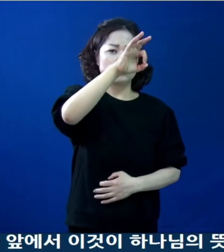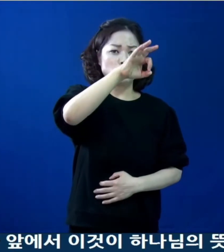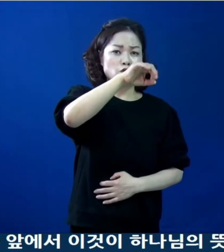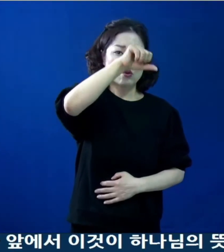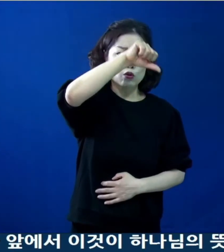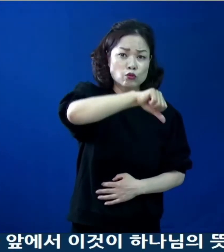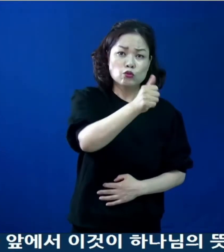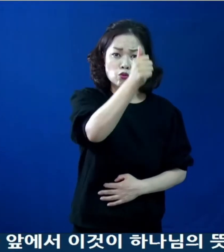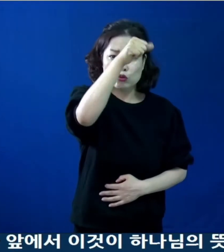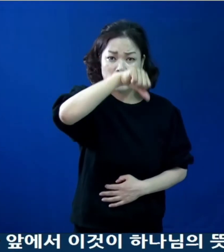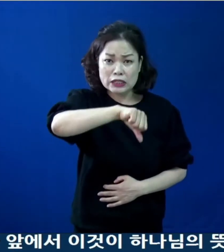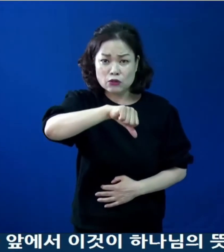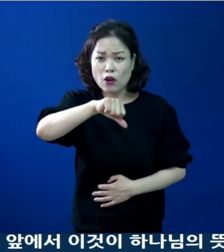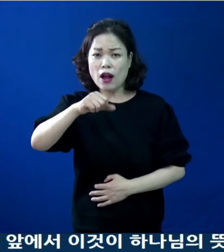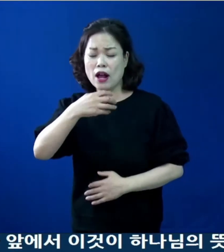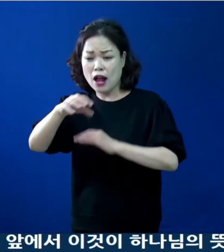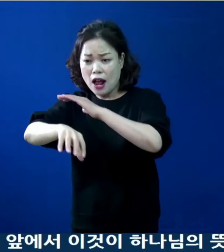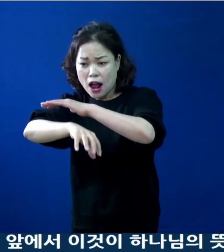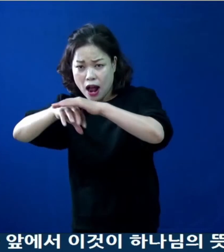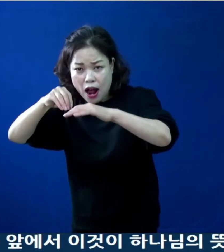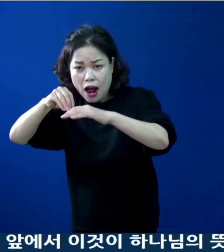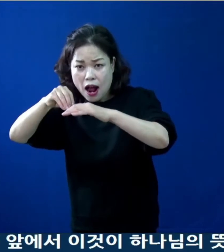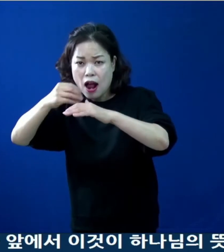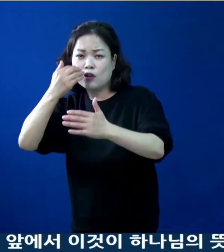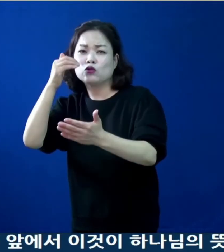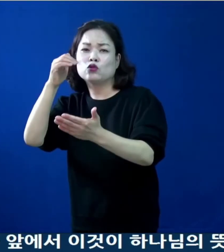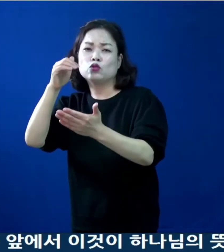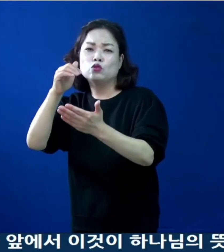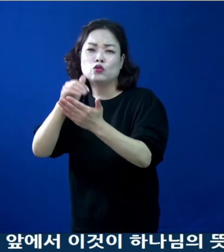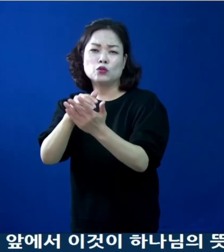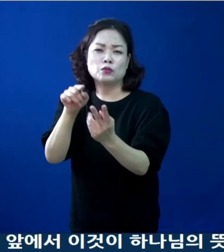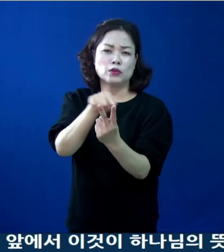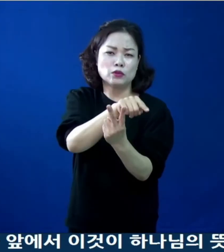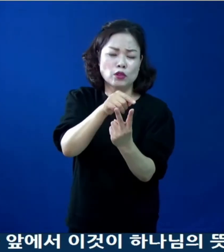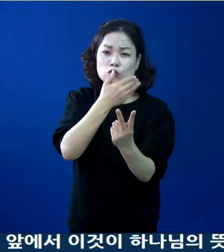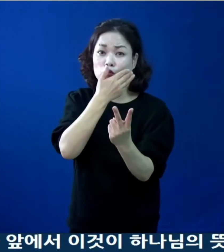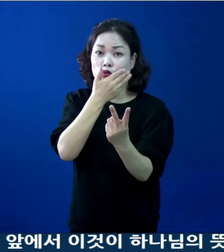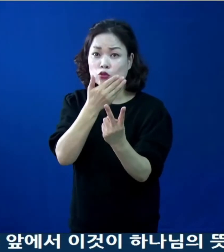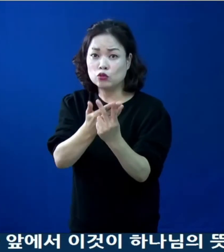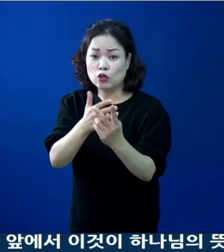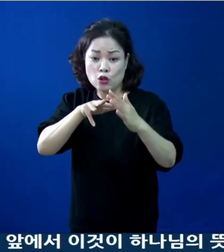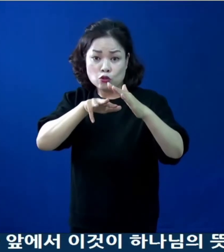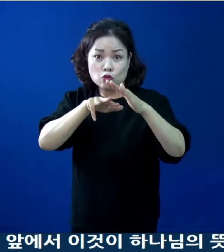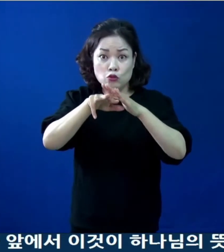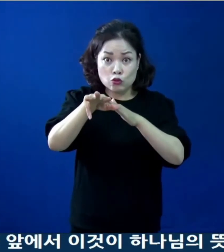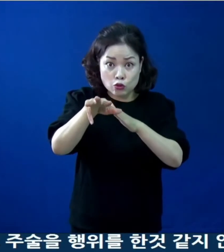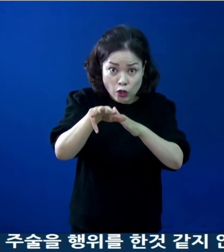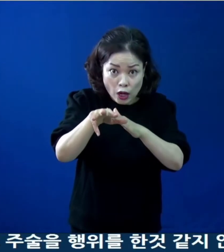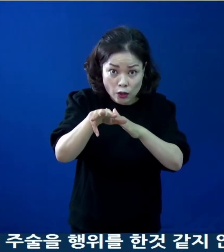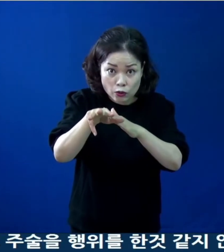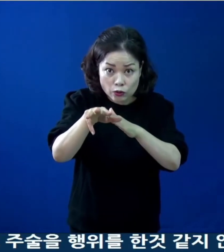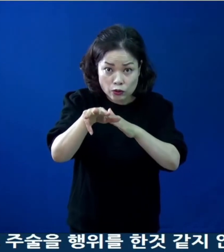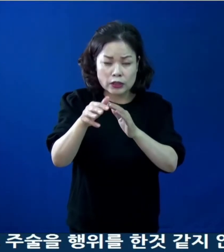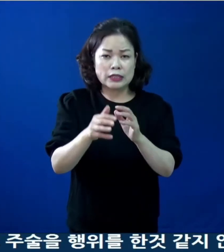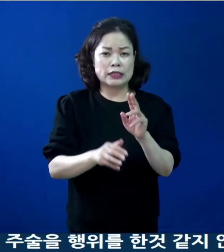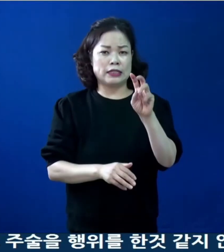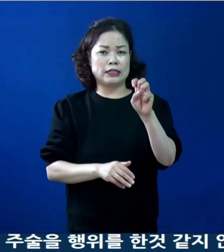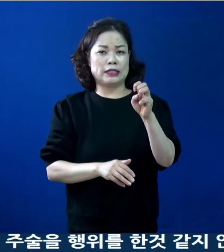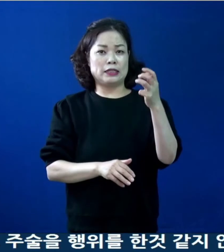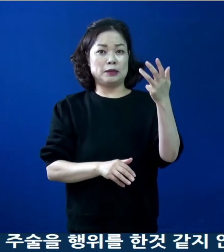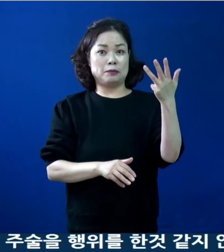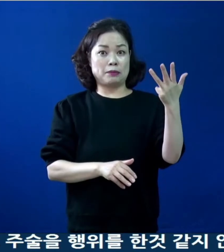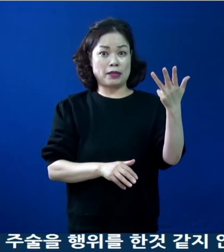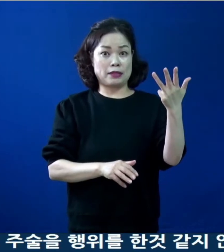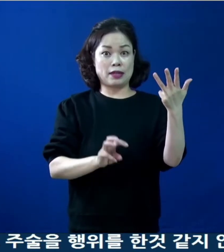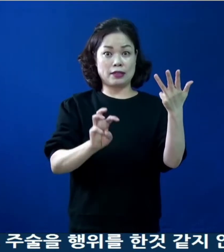관해서 가르쳐주는 이 중요한 구절이 출애굽기 28장